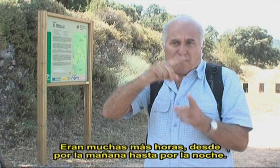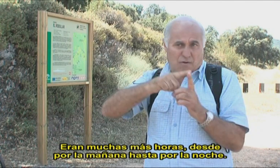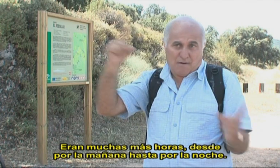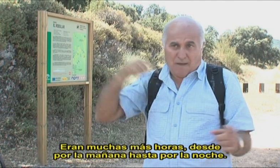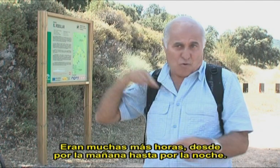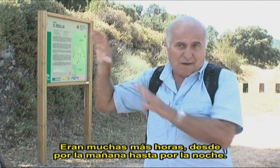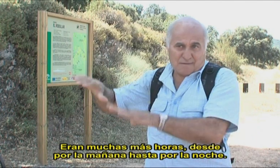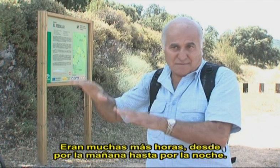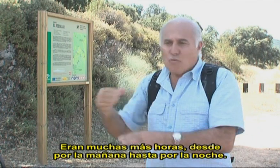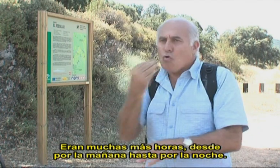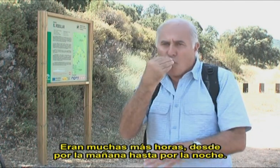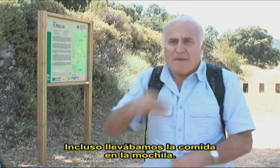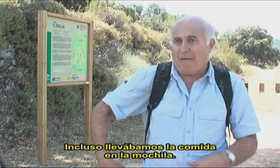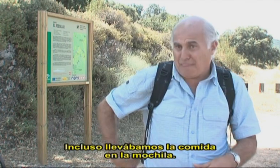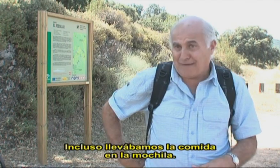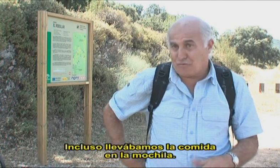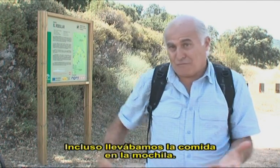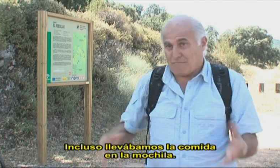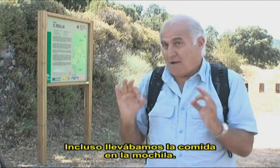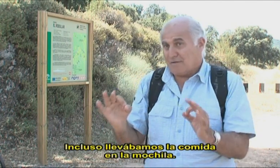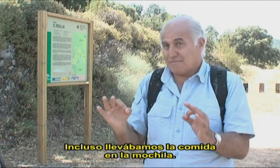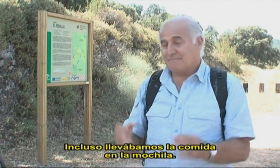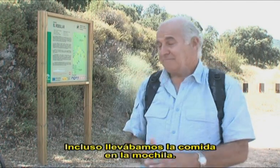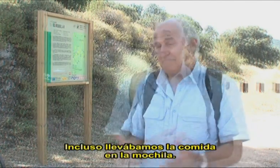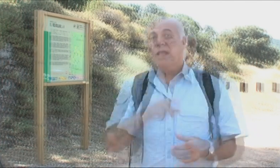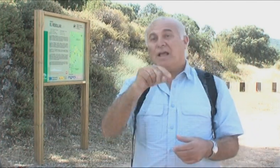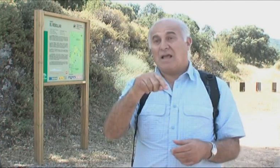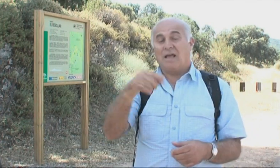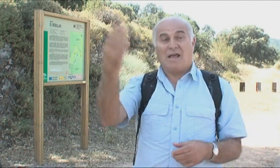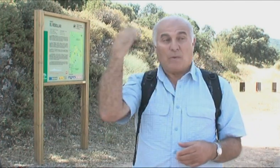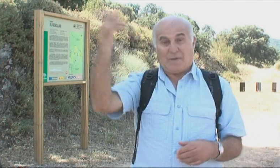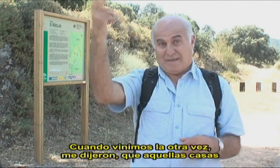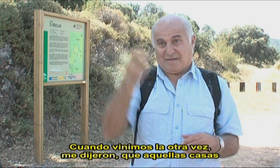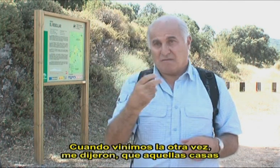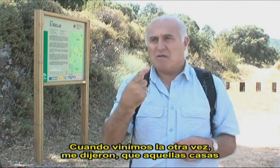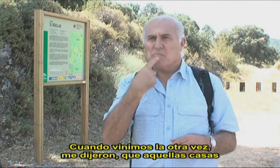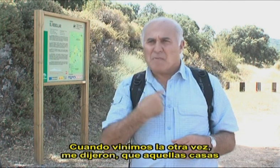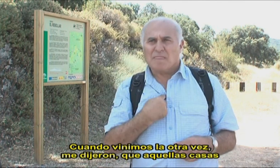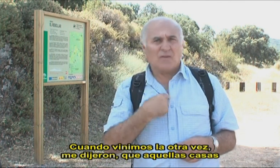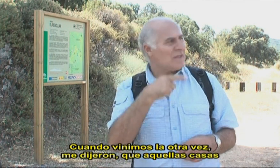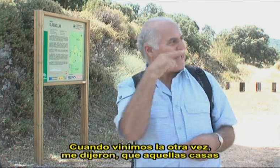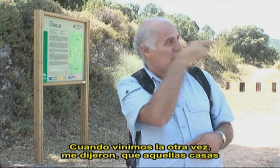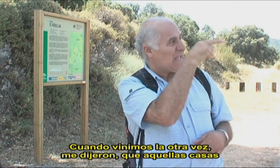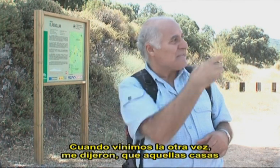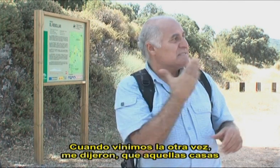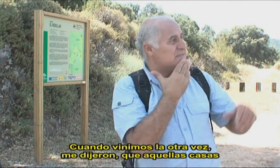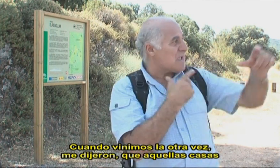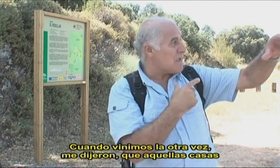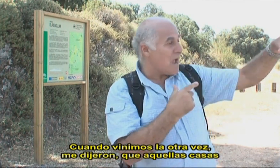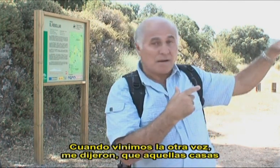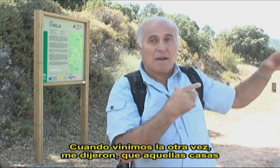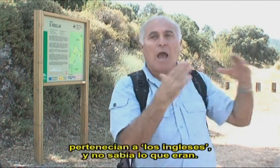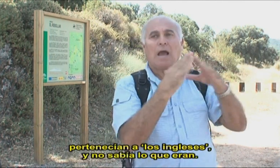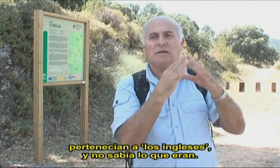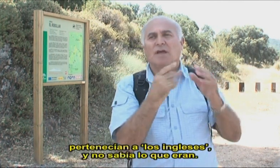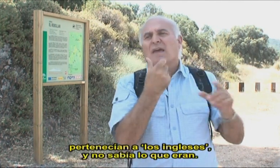mañana hasta por la noche, incluso llevábamos la comida en la mochila. Cuando vinimos la otra vez, me dijeron que aquellas